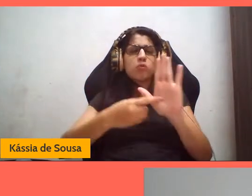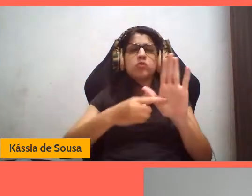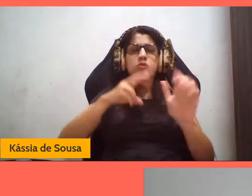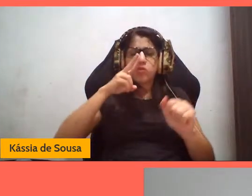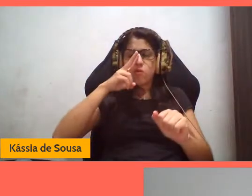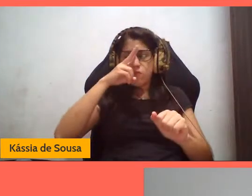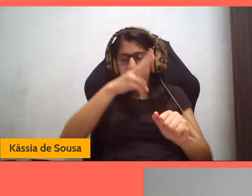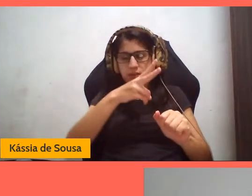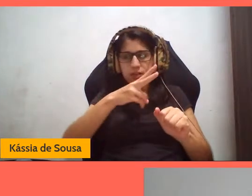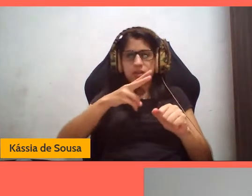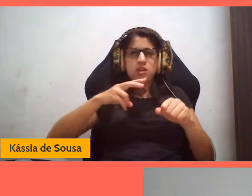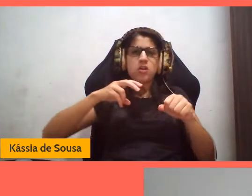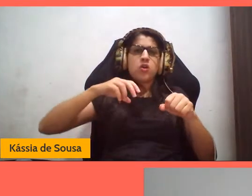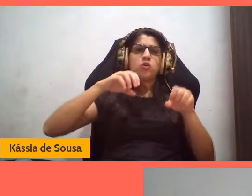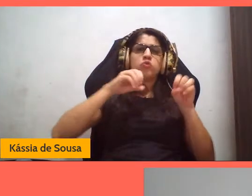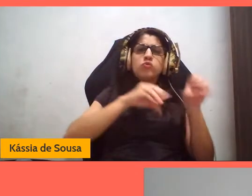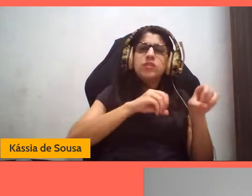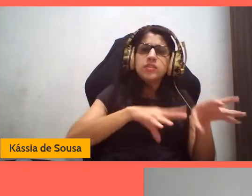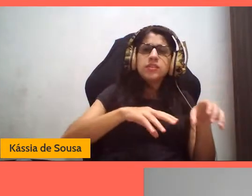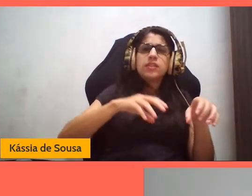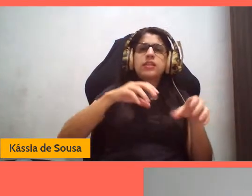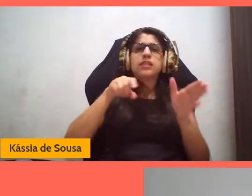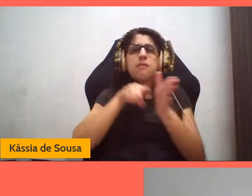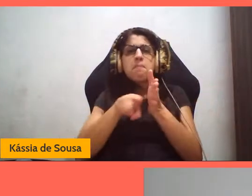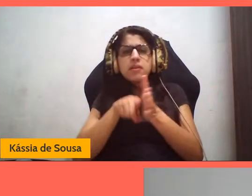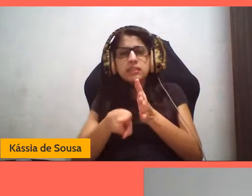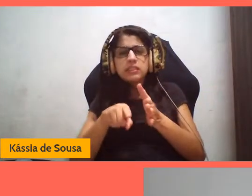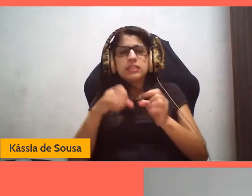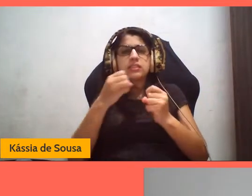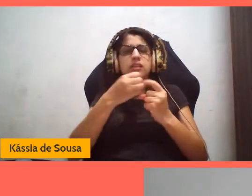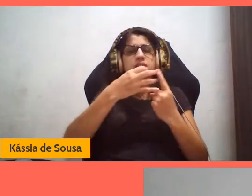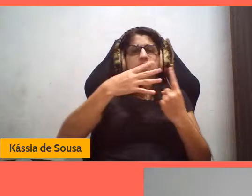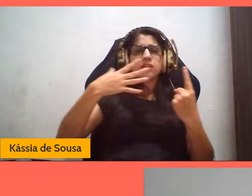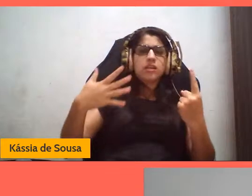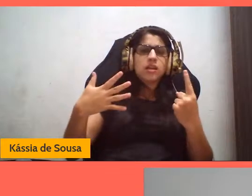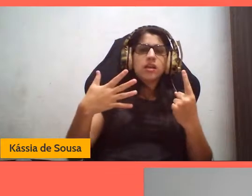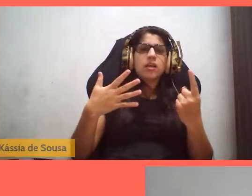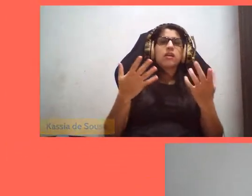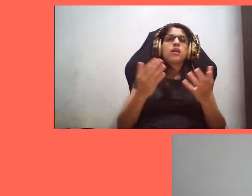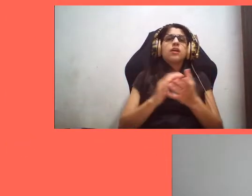na pesquisa, na extensão.